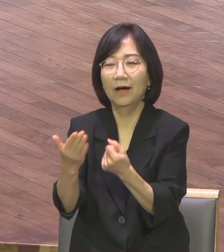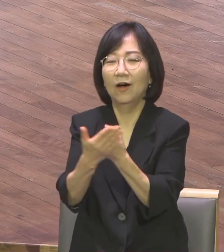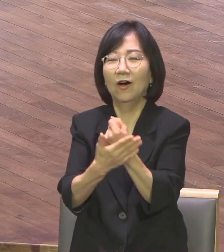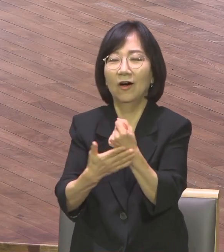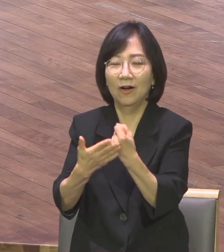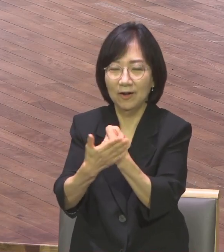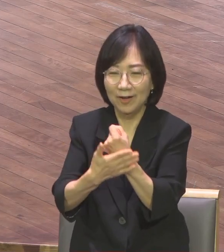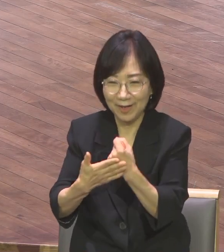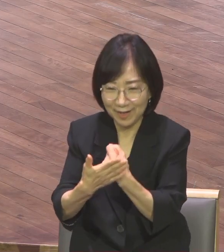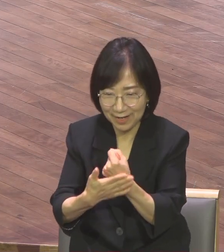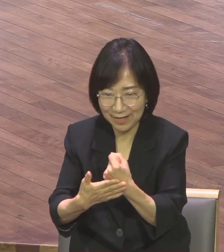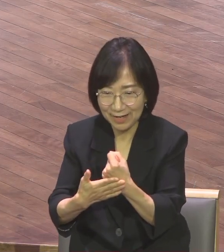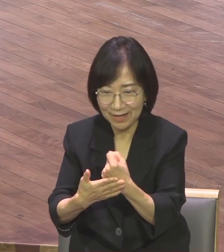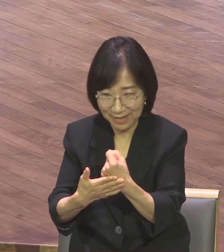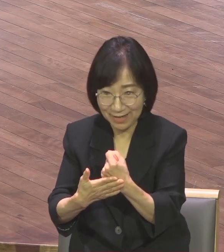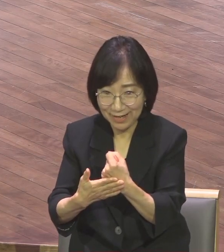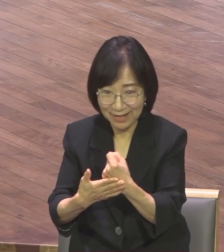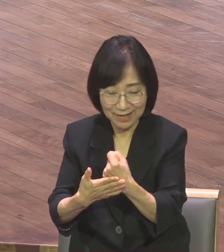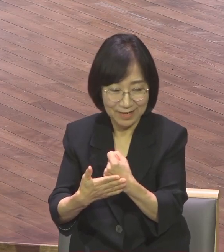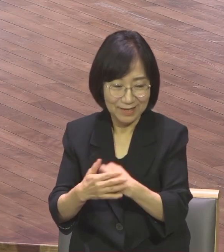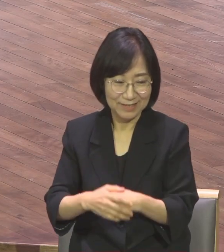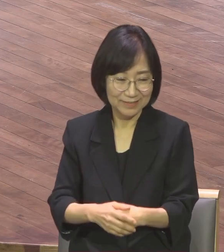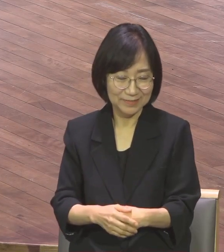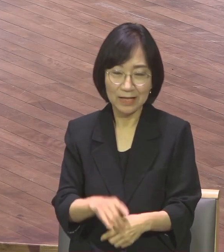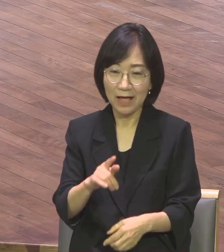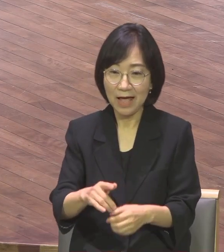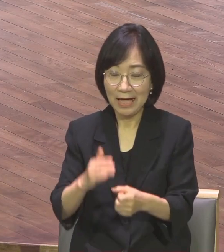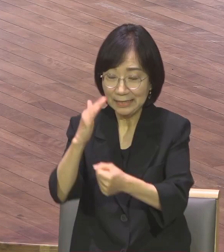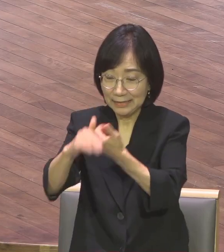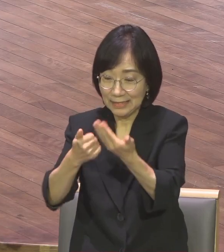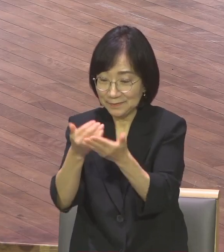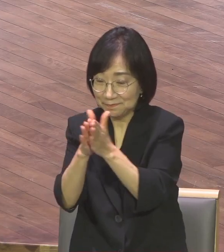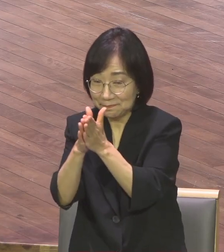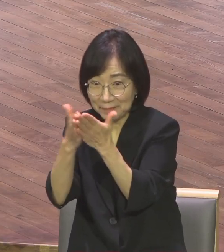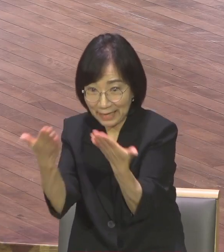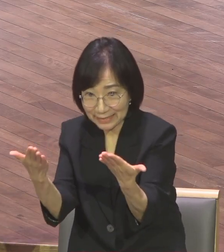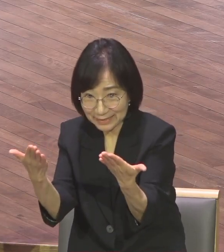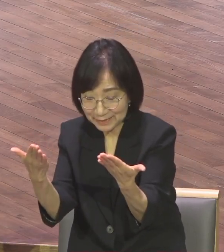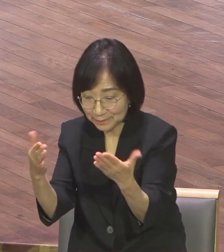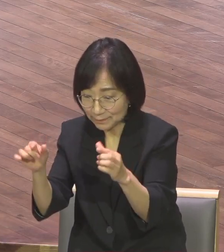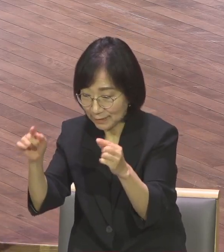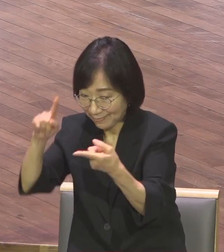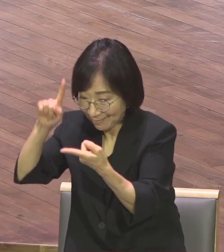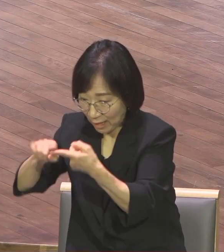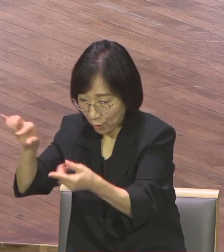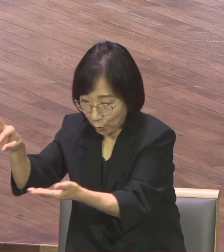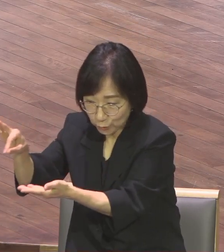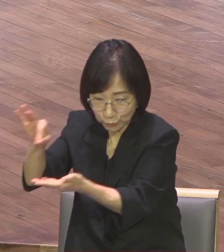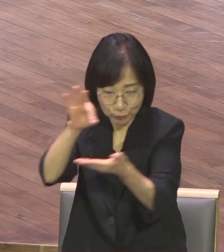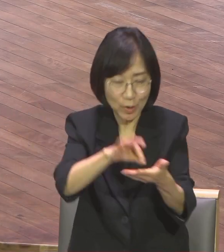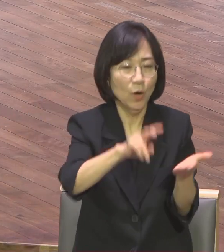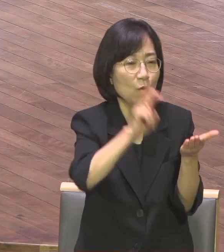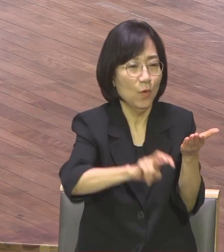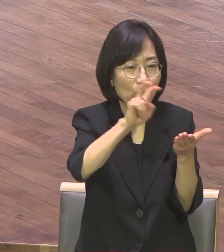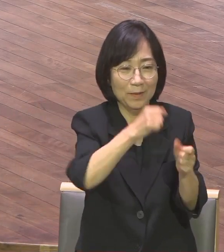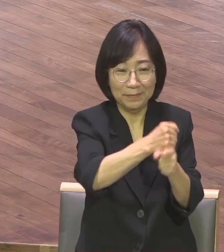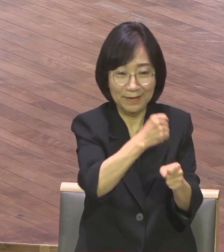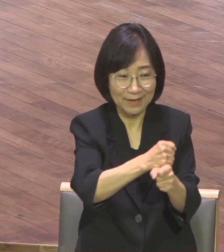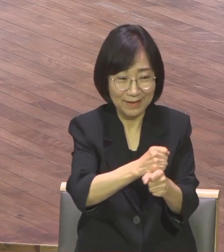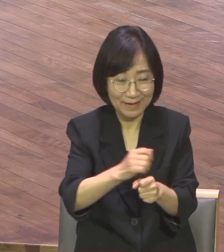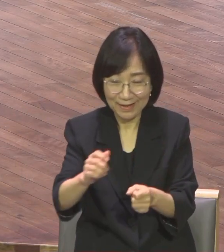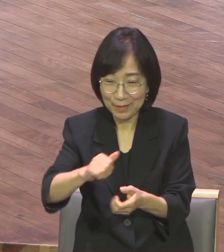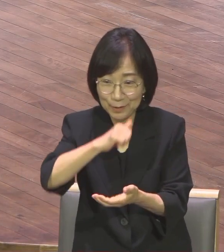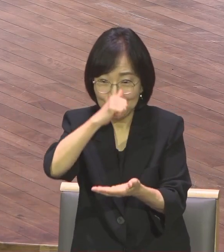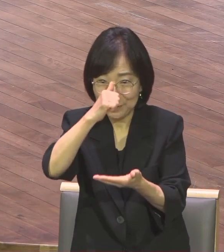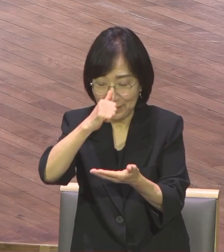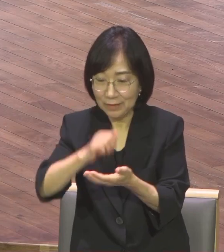말씀을 강의하였습니다. 제일 우리가 좋아하는 성경 구절입니다. 죄와 사망의 법에서 생명과